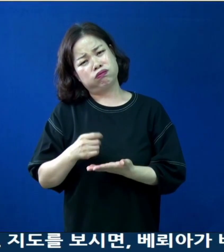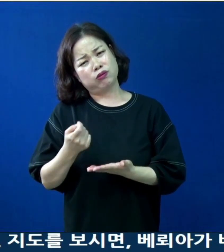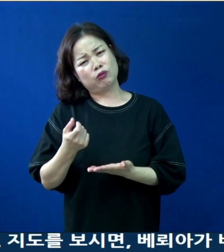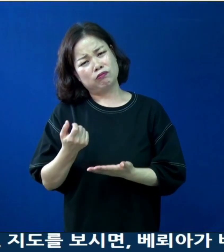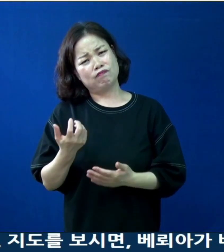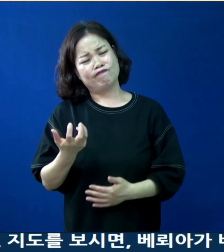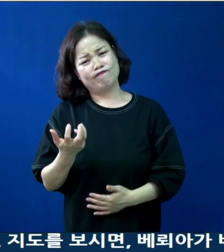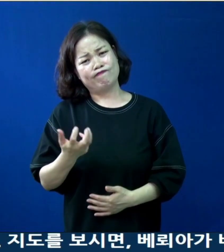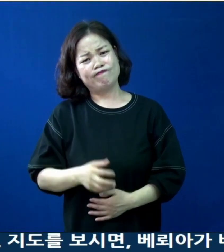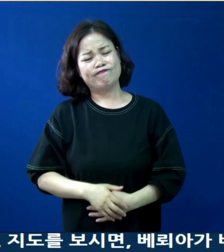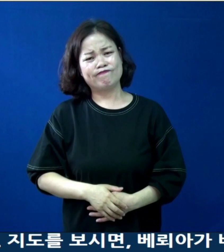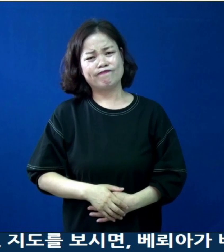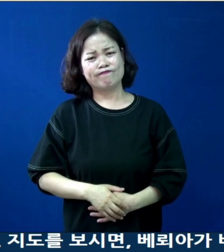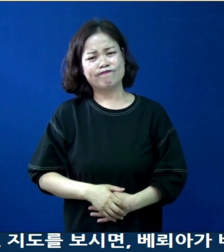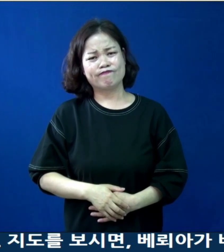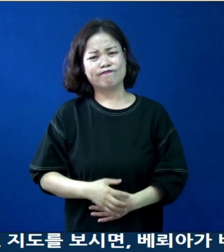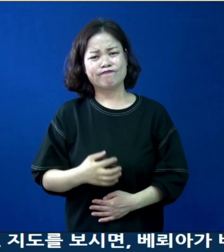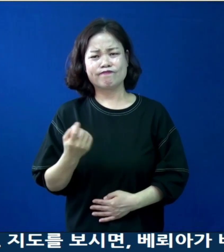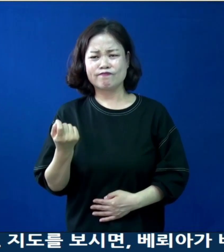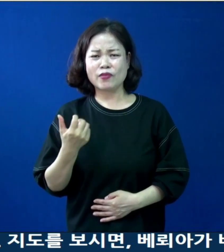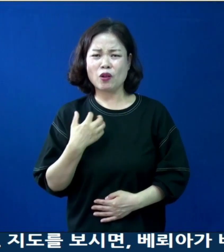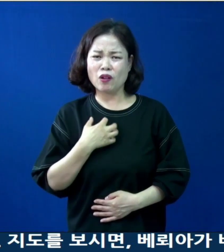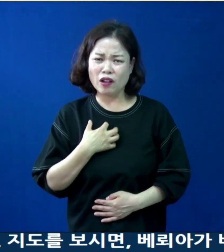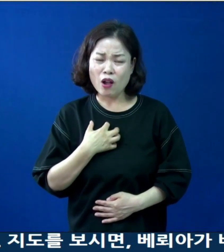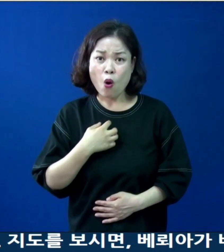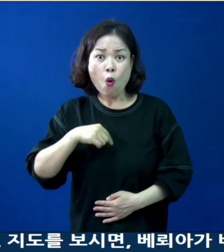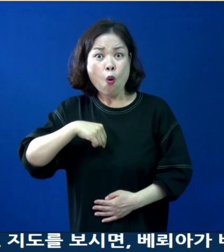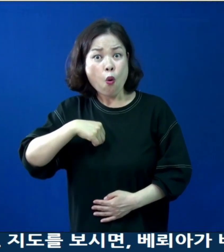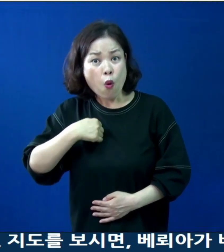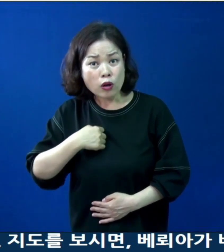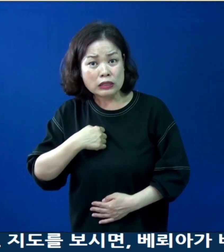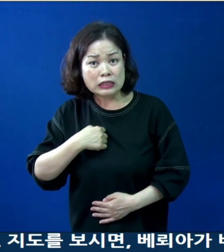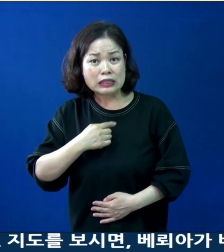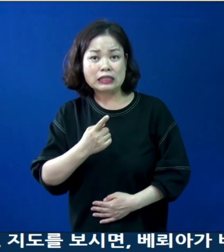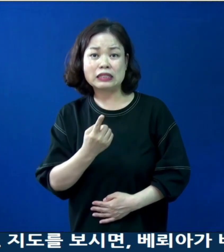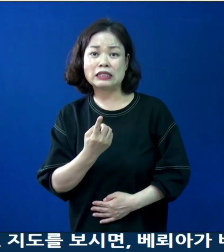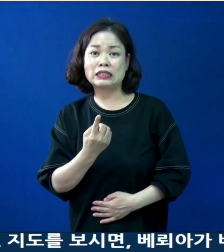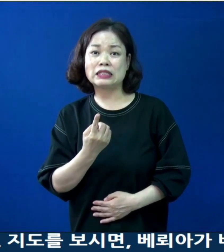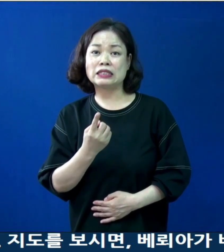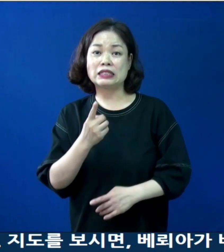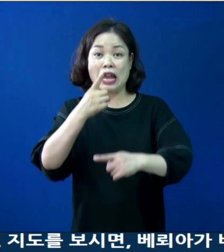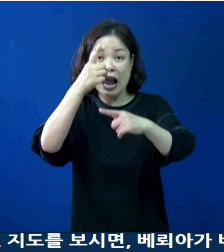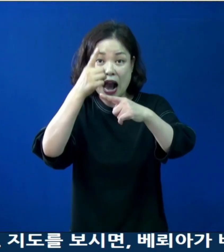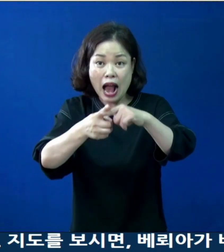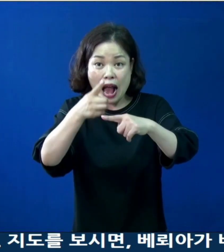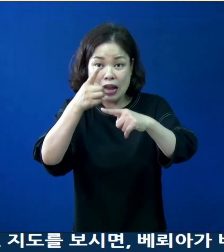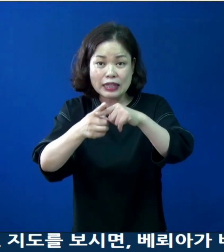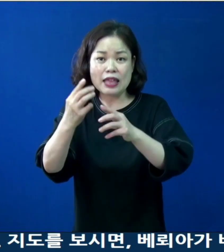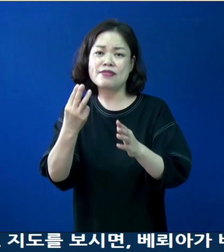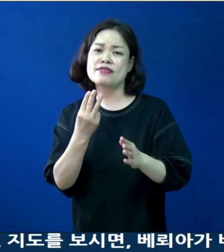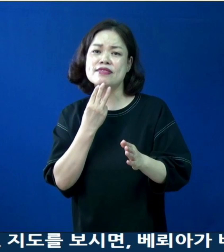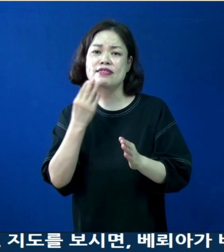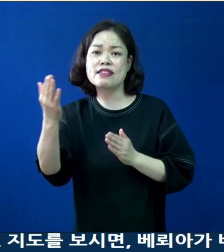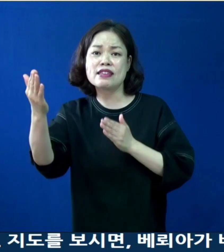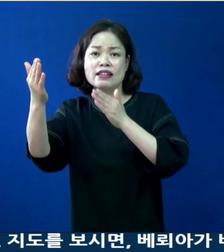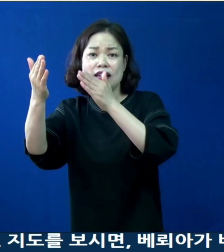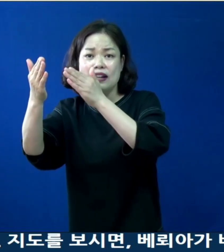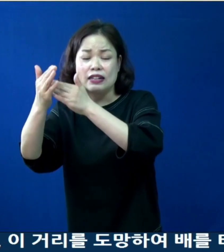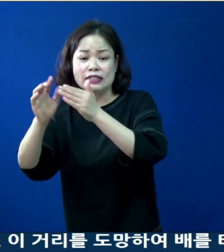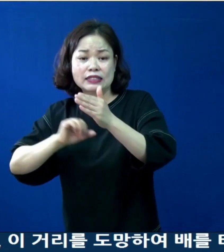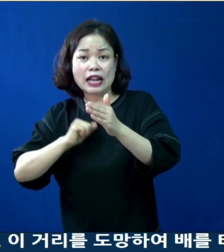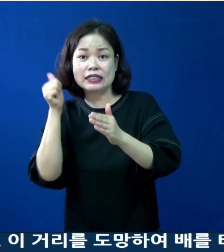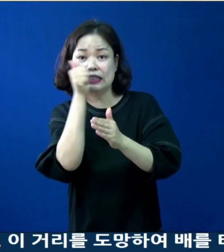씁쓸함이 담겨 있습니다. 바울의 씁쓸함은 뭐냐면 혼자 아덴까지 가면서 14절에 자기를